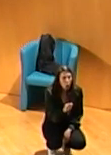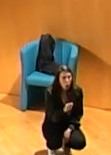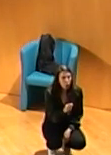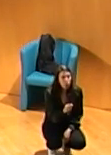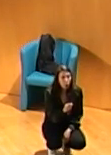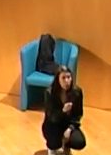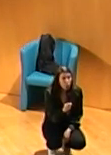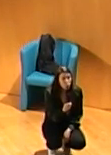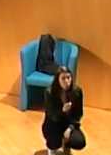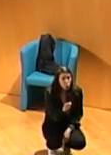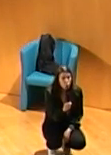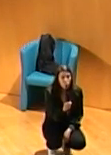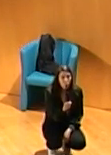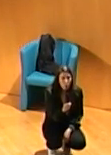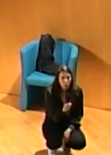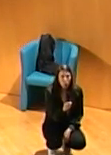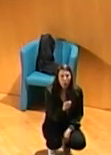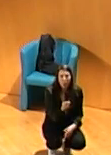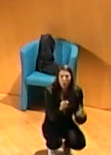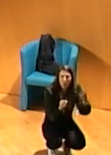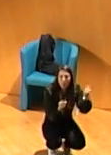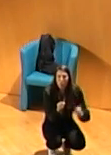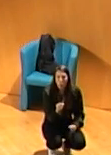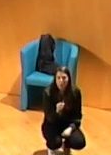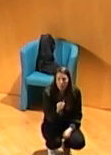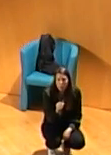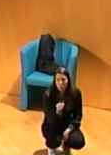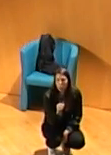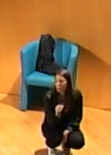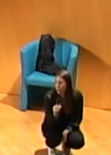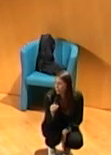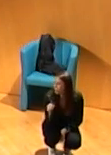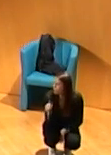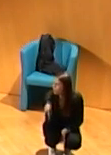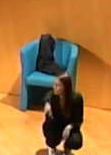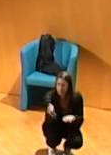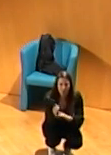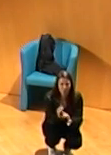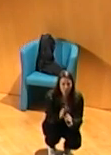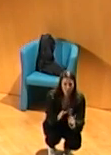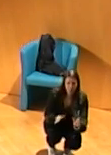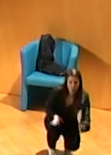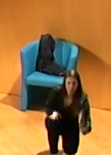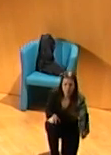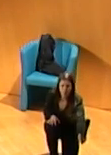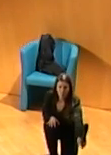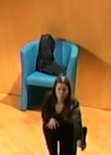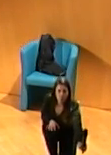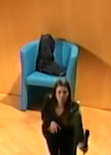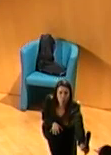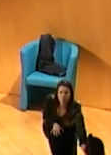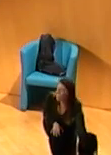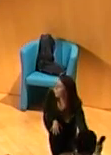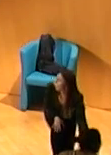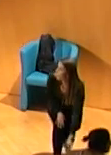vue en fait sur les personnes sourdes justement. J'aurais bien aimé avoir votre avis sur ce sujet. Les polémiques